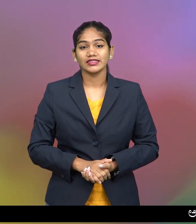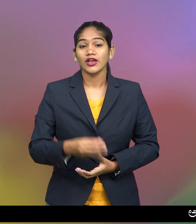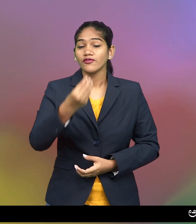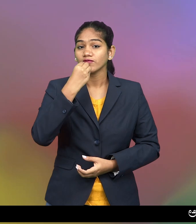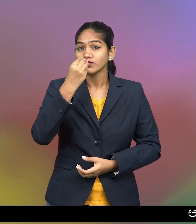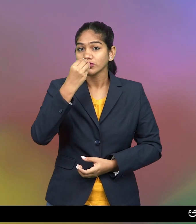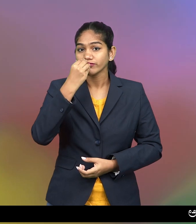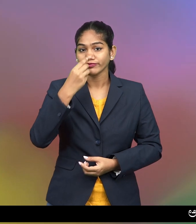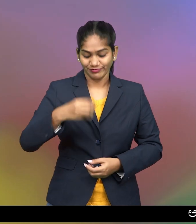ಎಲಿಮೆಂಟರಿ ಕಾಲುವೆ,